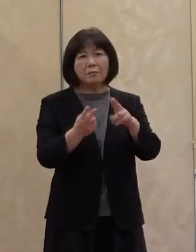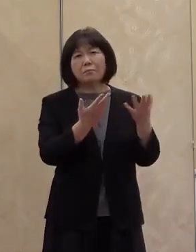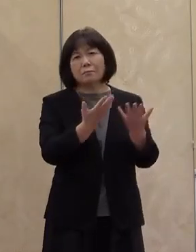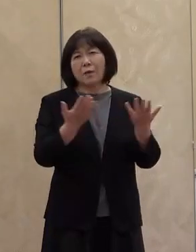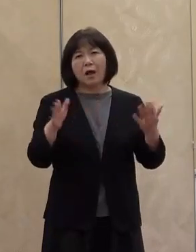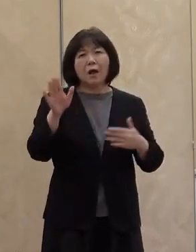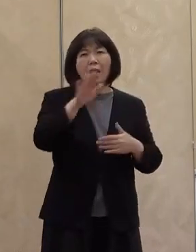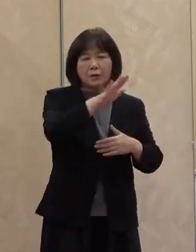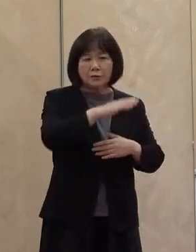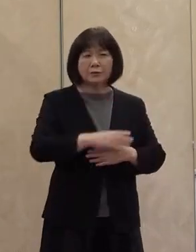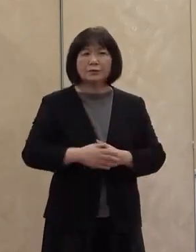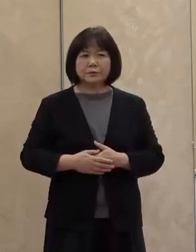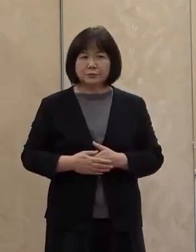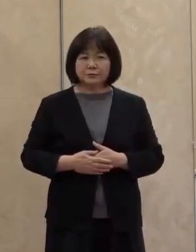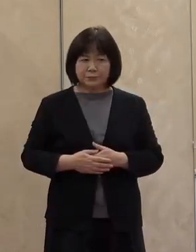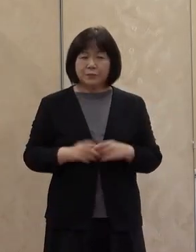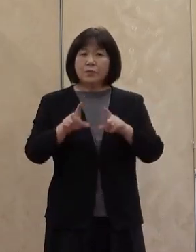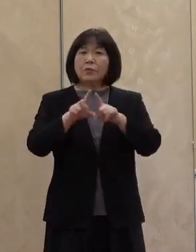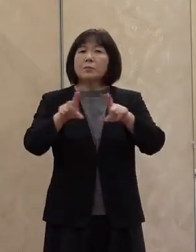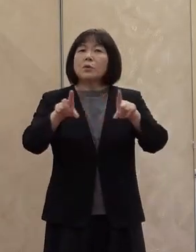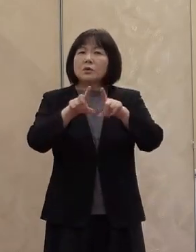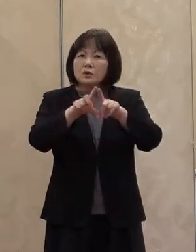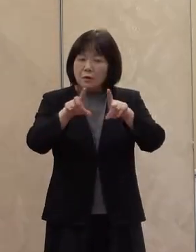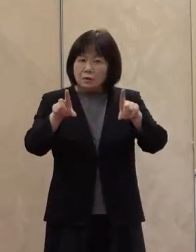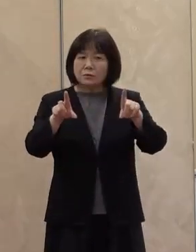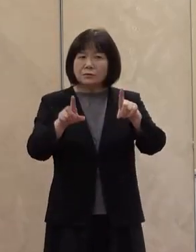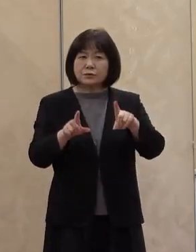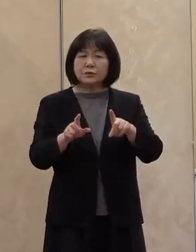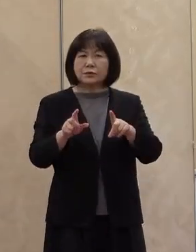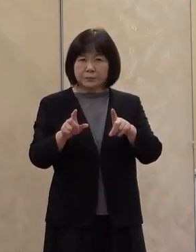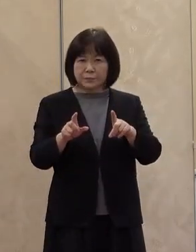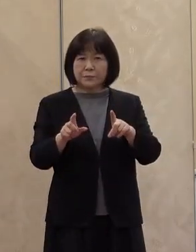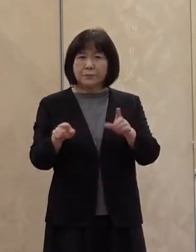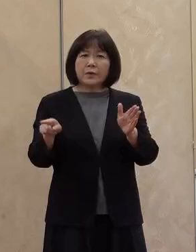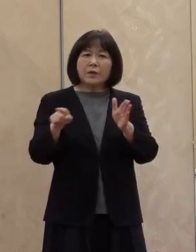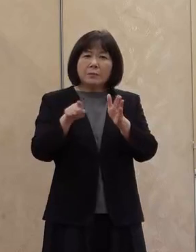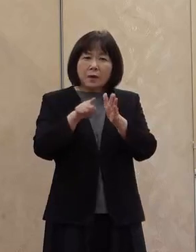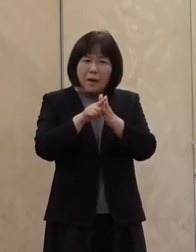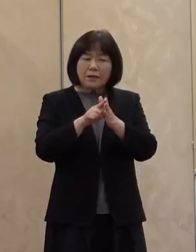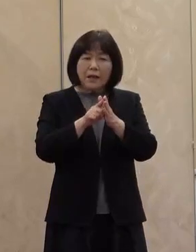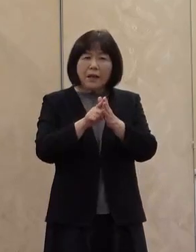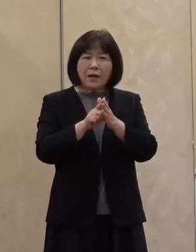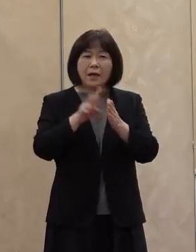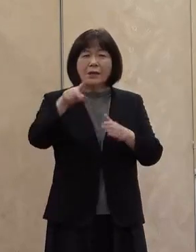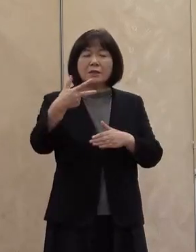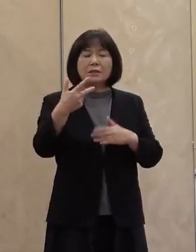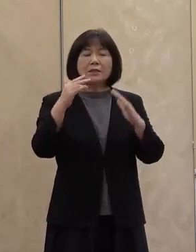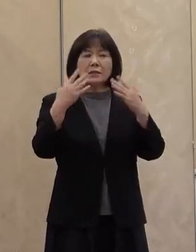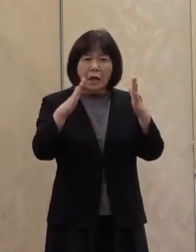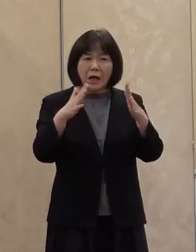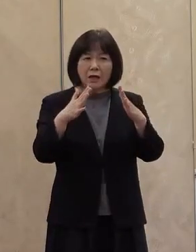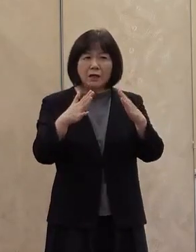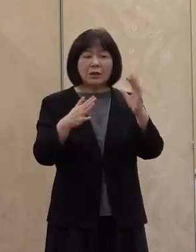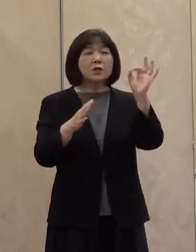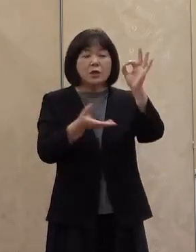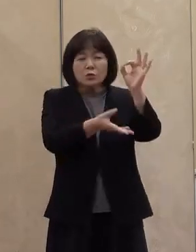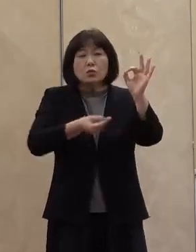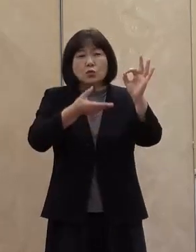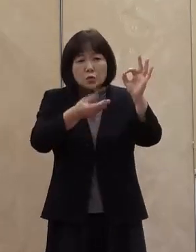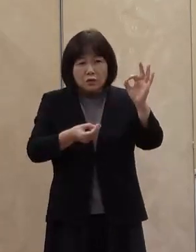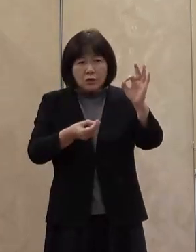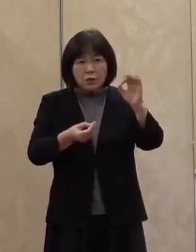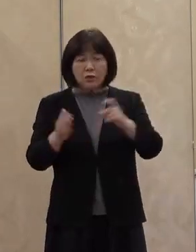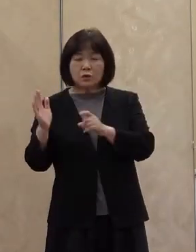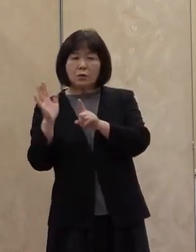状況です。もちろんこれまで融資策、無利子の融資であったり給付金であった